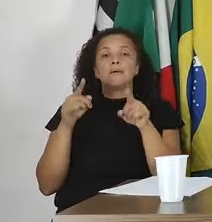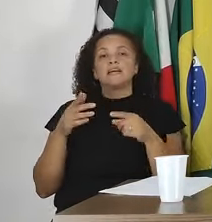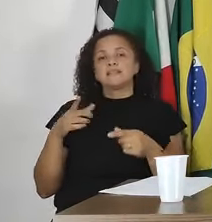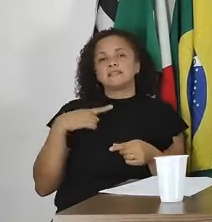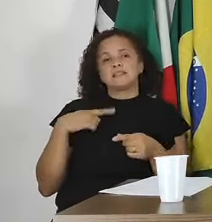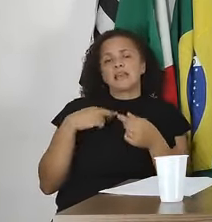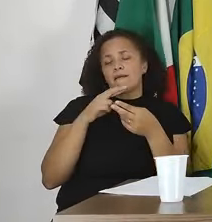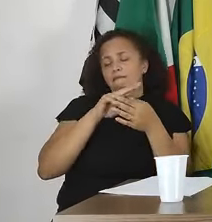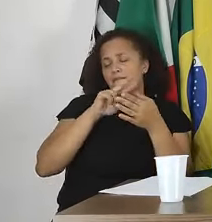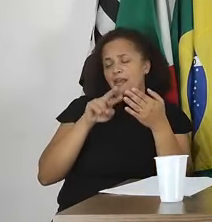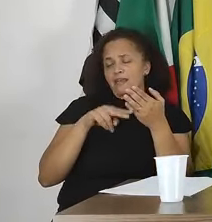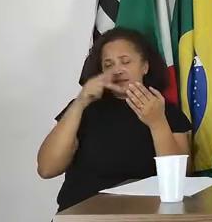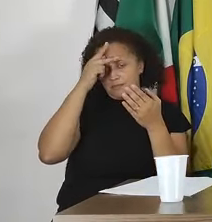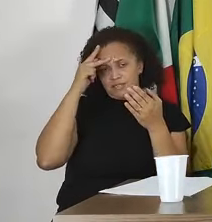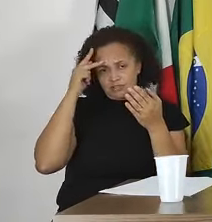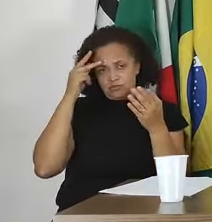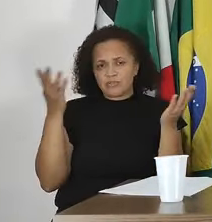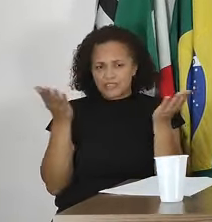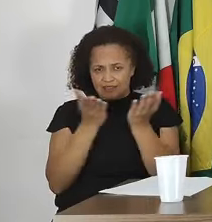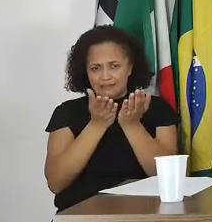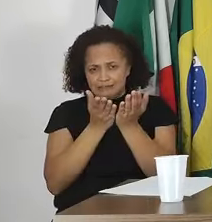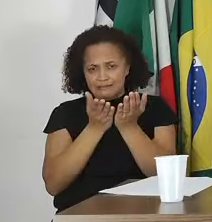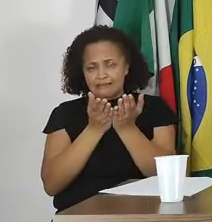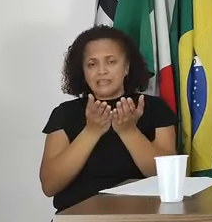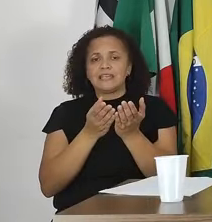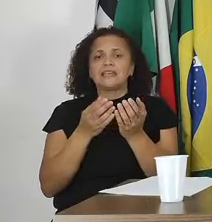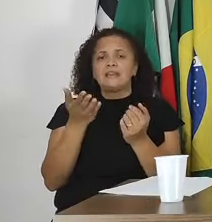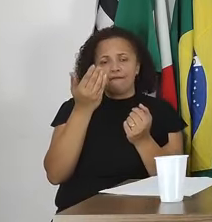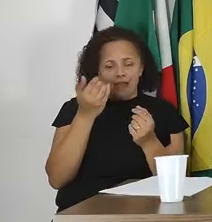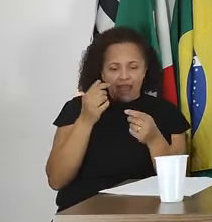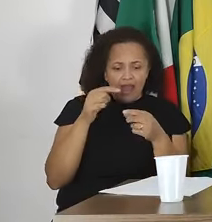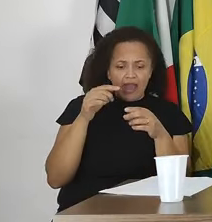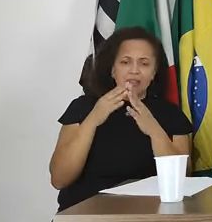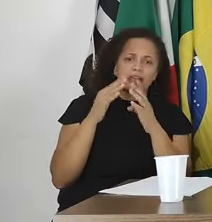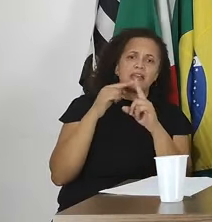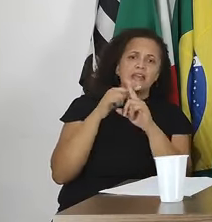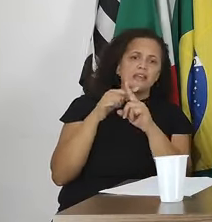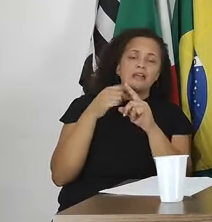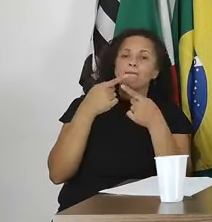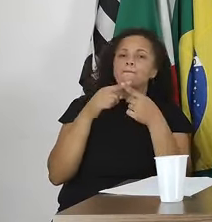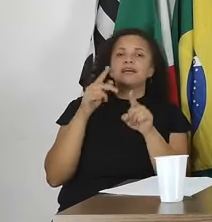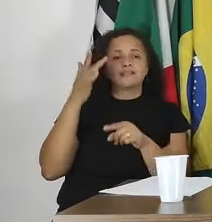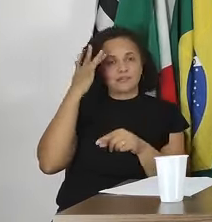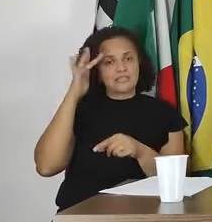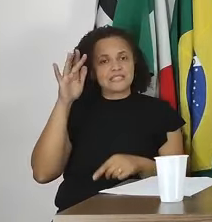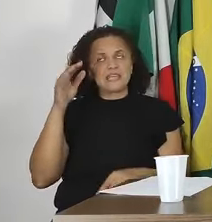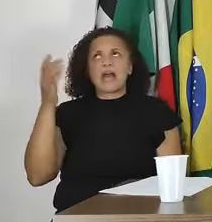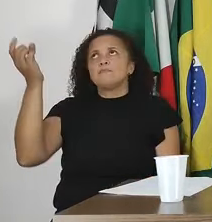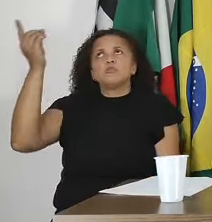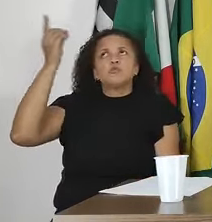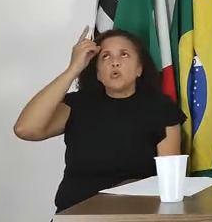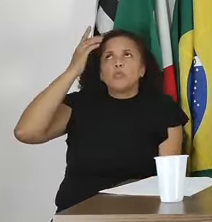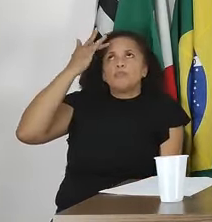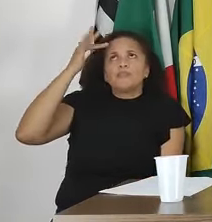qual é o seu chamado, né? E ele tem que fazer parte também,